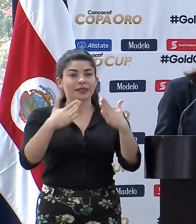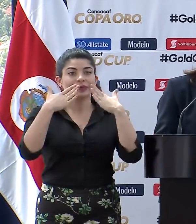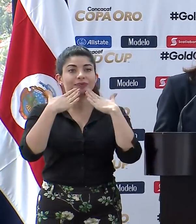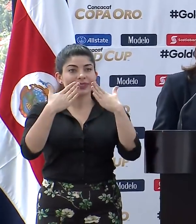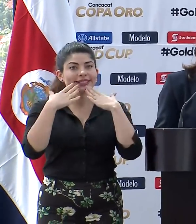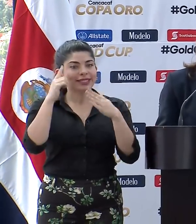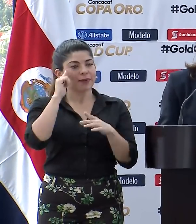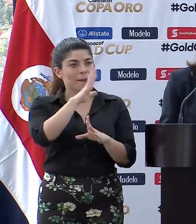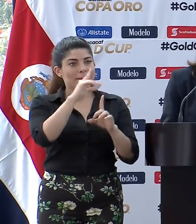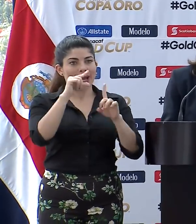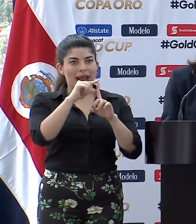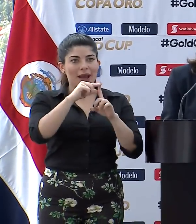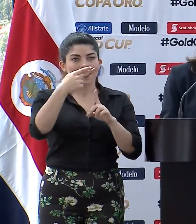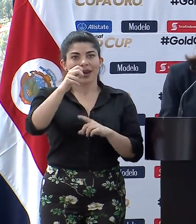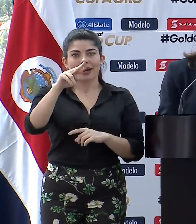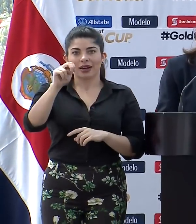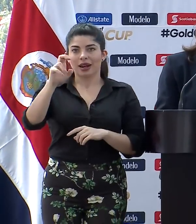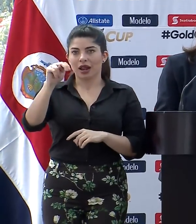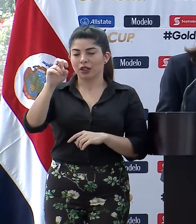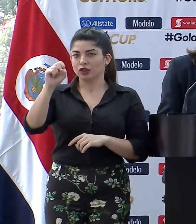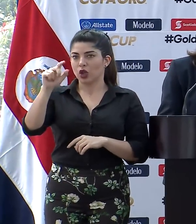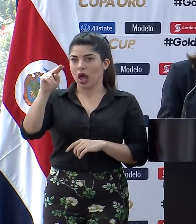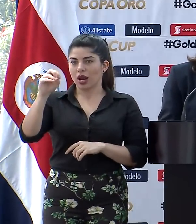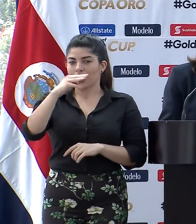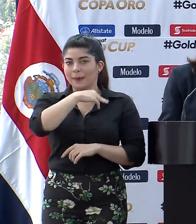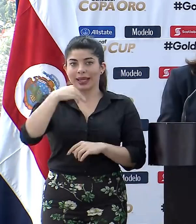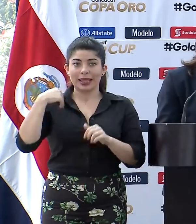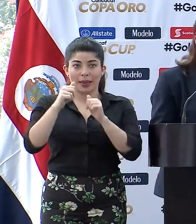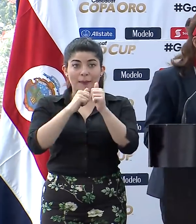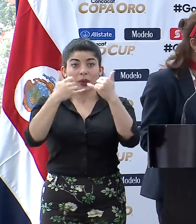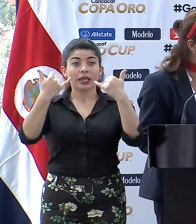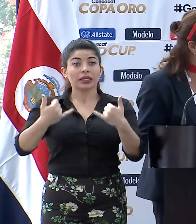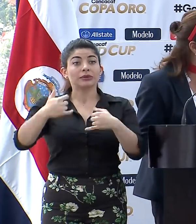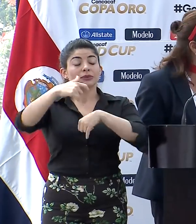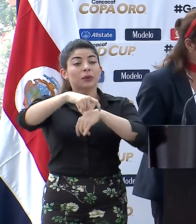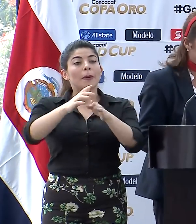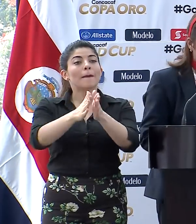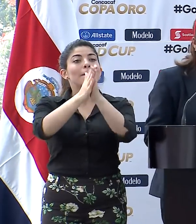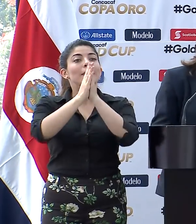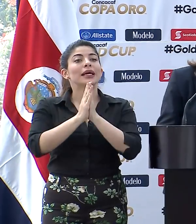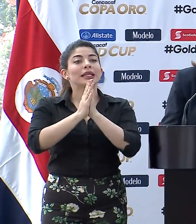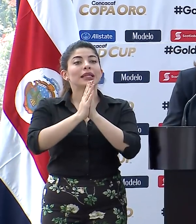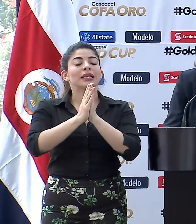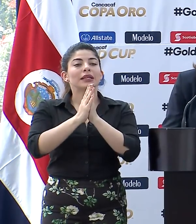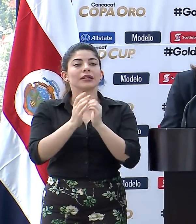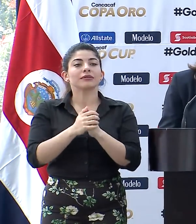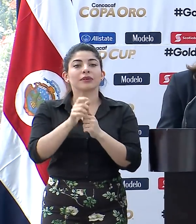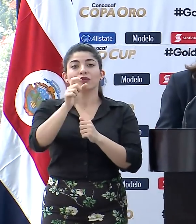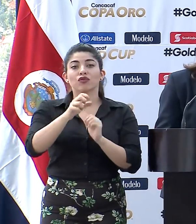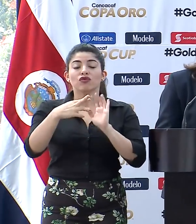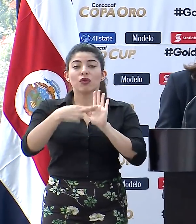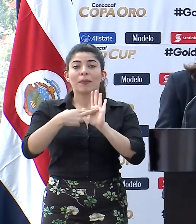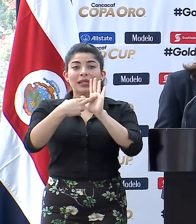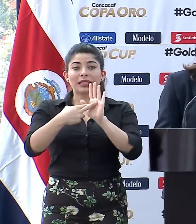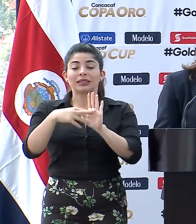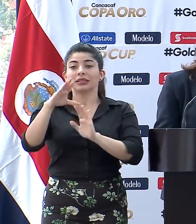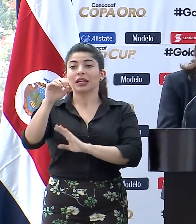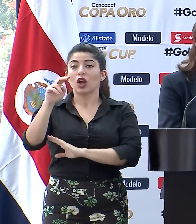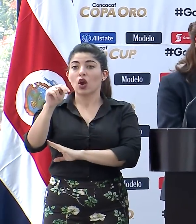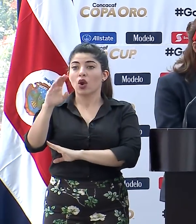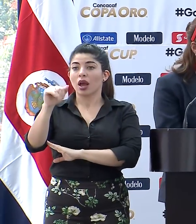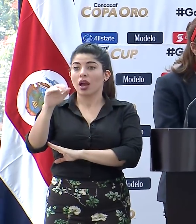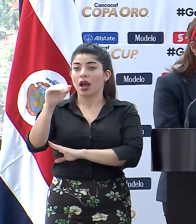Gracias por sus palabras a don Hernán Solano, ministro de Deportes. En este momento le voy a pedir a don Manuel Zubiri, en representación de